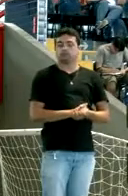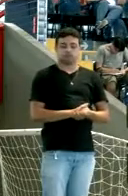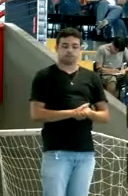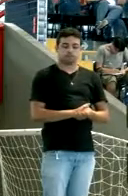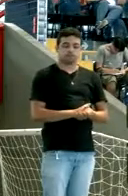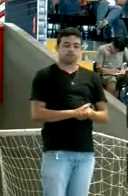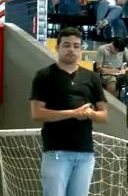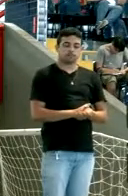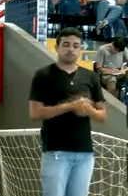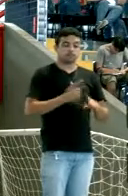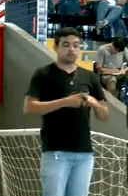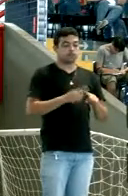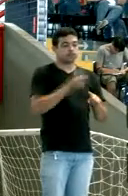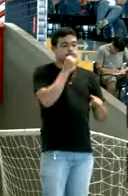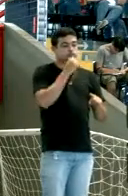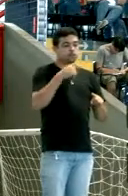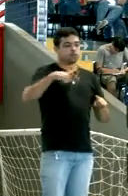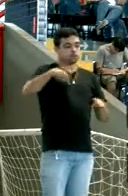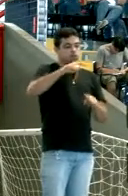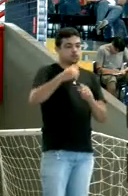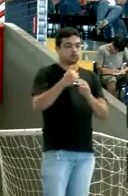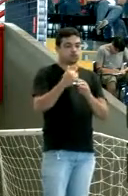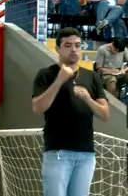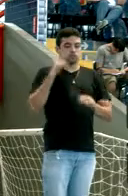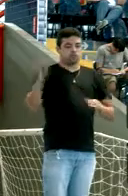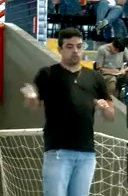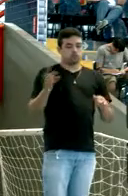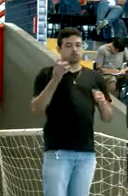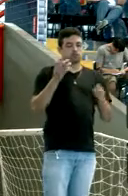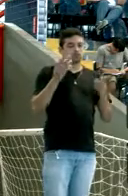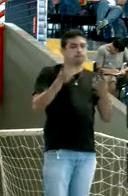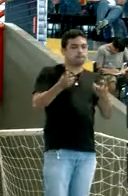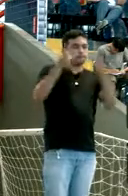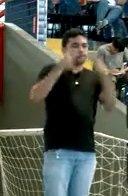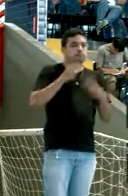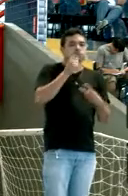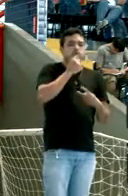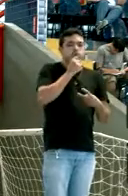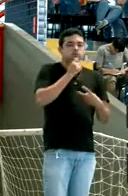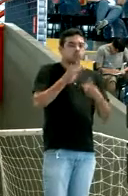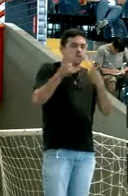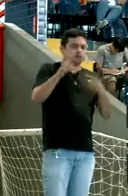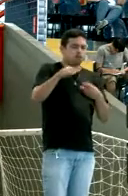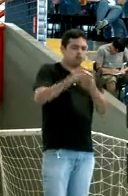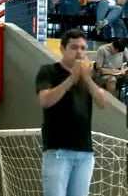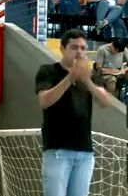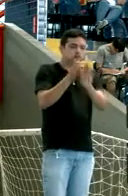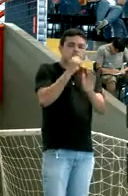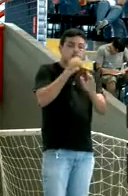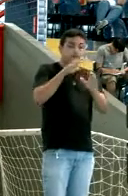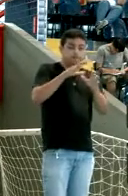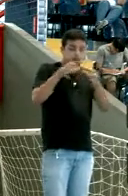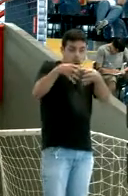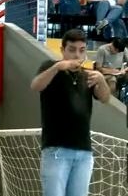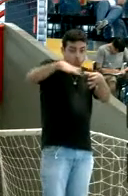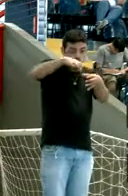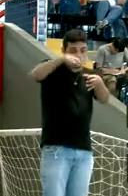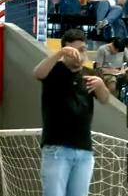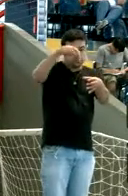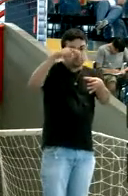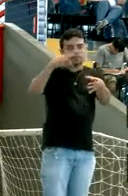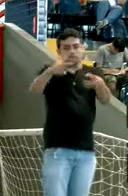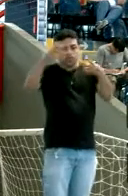Quando nós estamos de fora, talvez não enxerguemos algo como arte, mas a comunidade